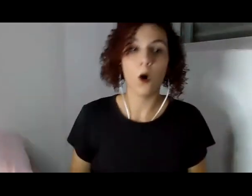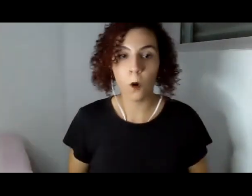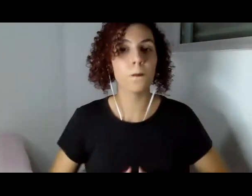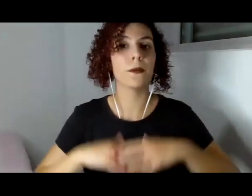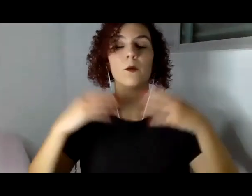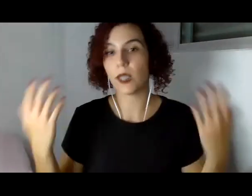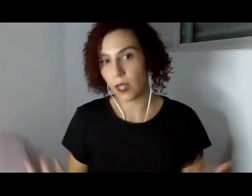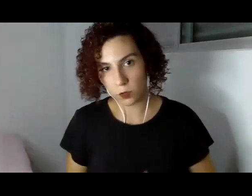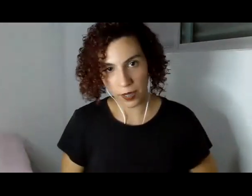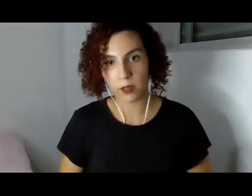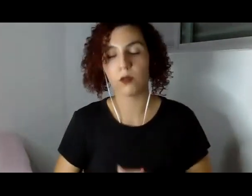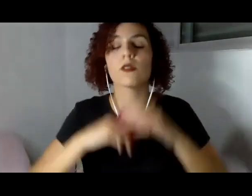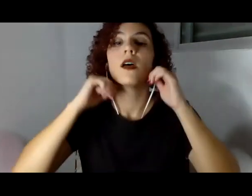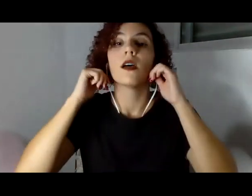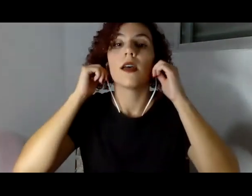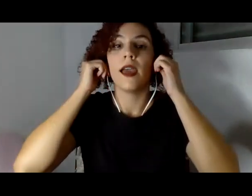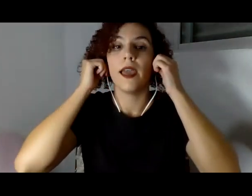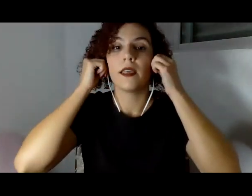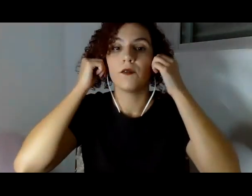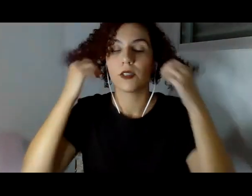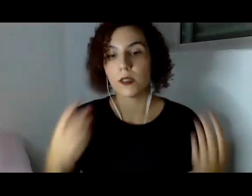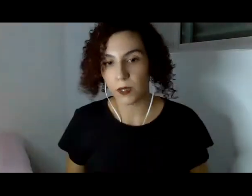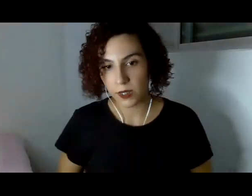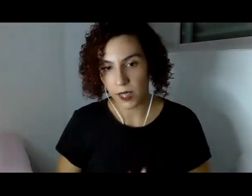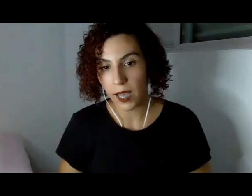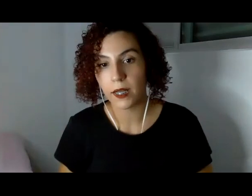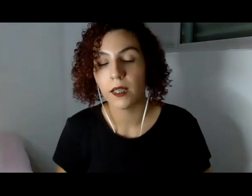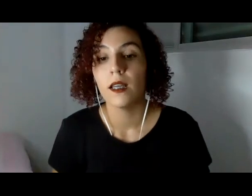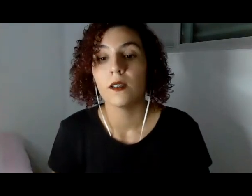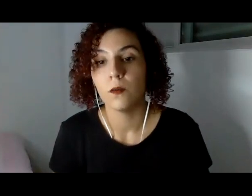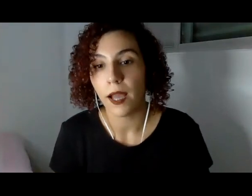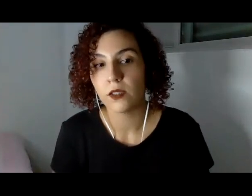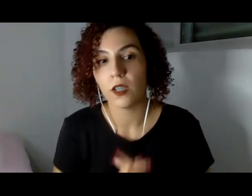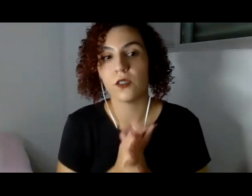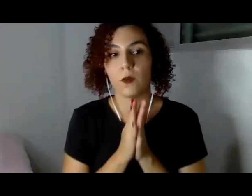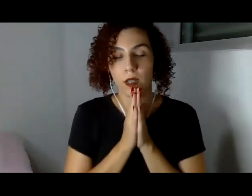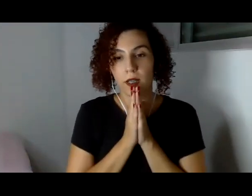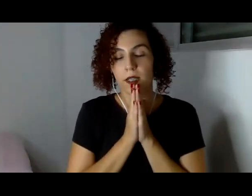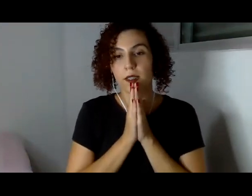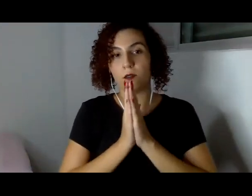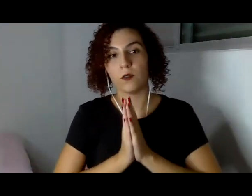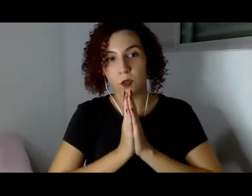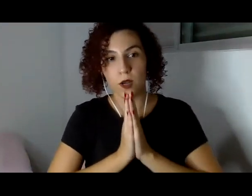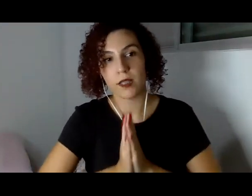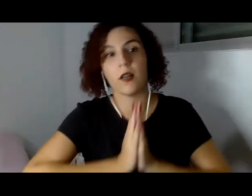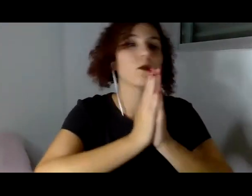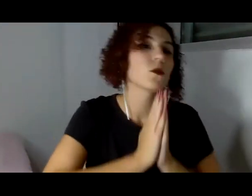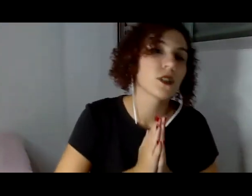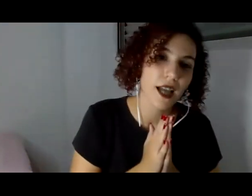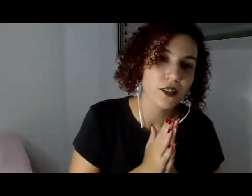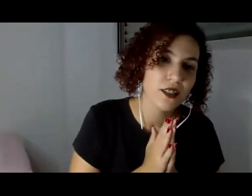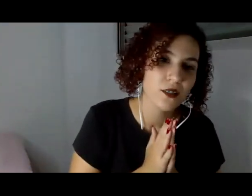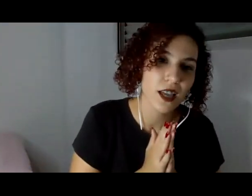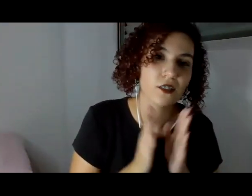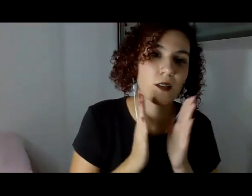pesquisa, ou para os atendimentos que vocês precisarem. No mais, gente, eu queria agradecer do fundo de coração